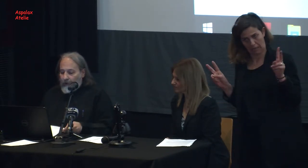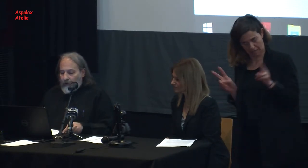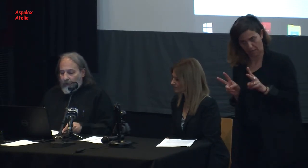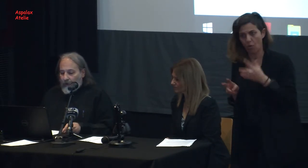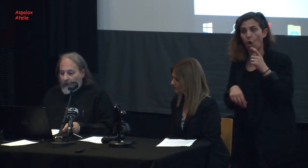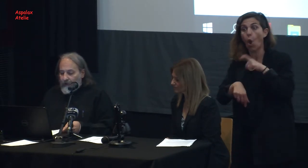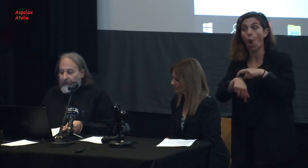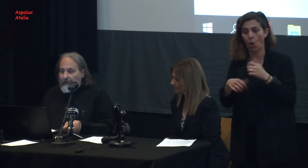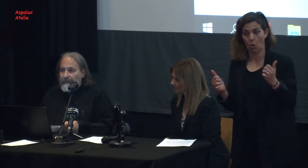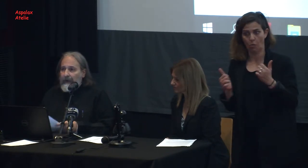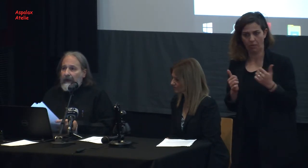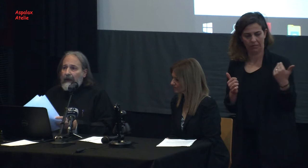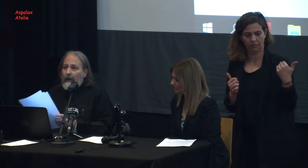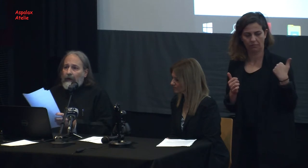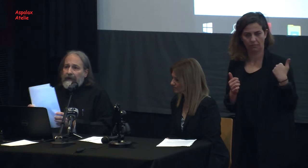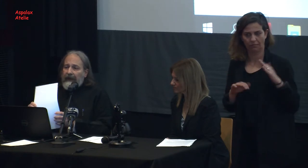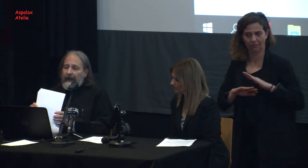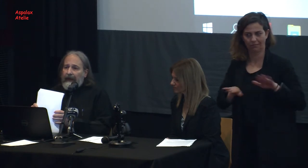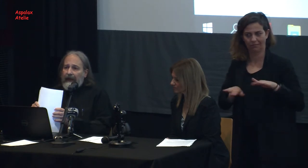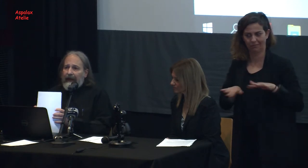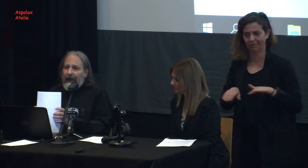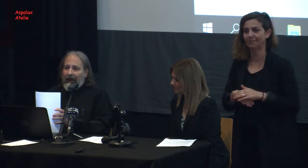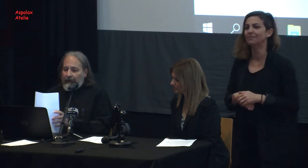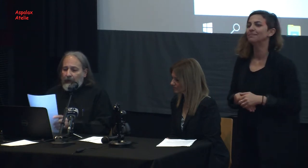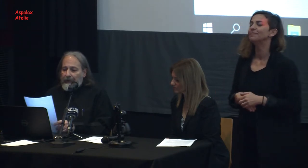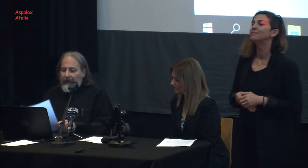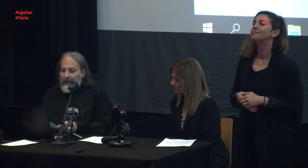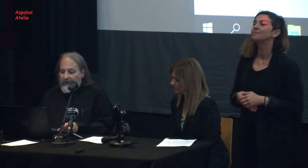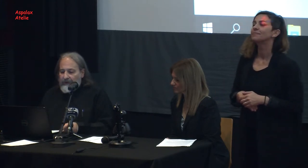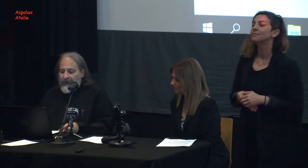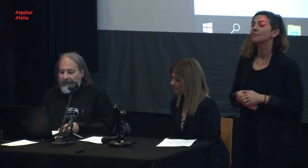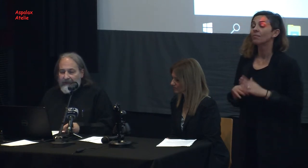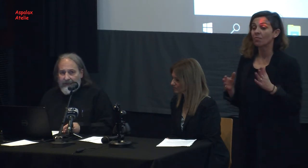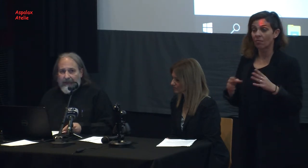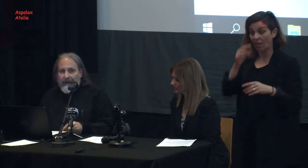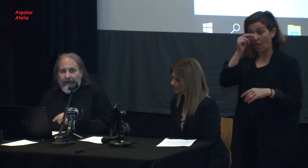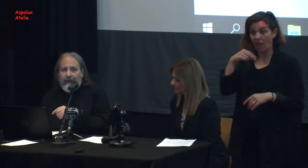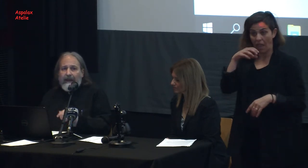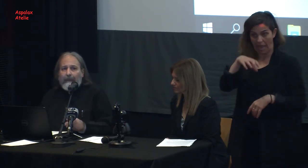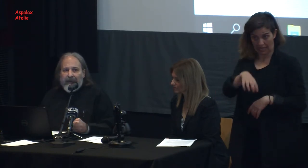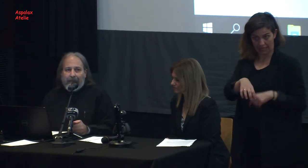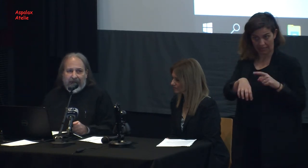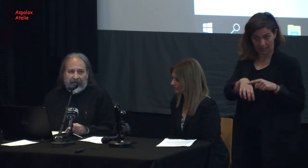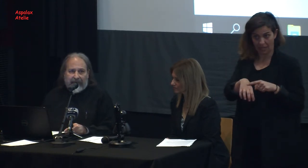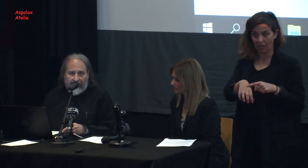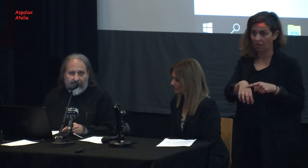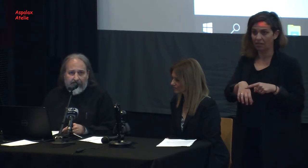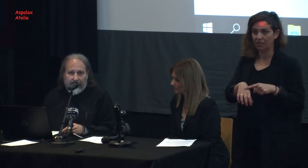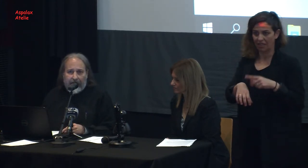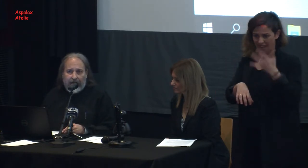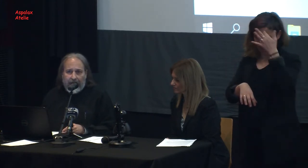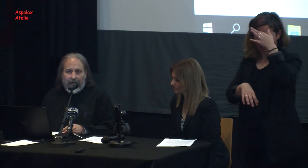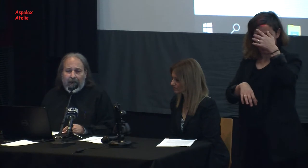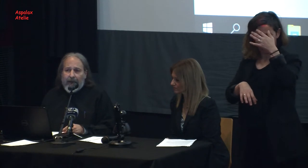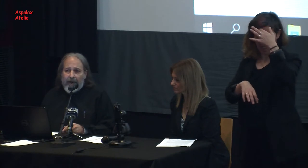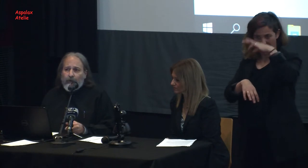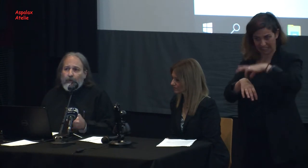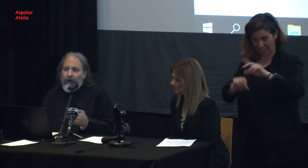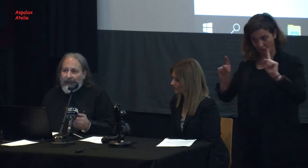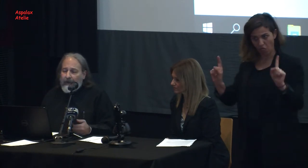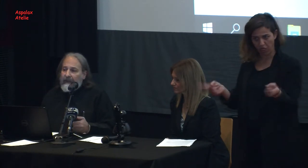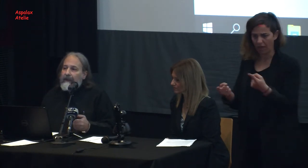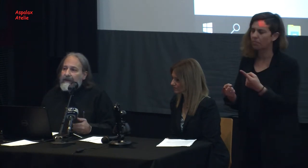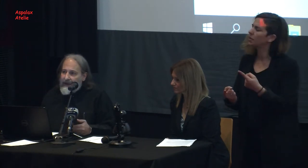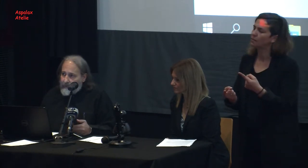τελειώνει και ο χρόνος μου, ότι αυτό το οποίο έχει να δώσει η Εκκλησία δεν είναι τη θεραπεία μιας ασθένειας. Είναι